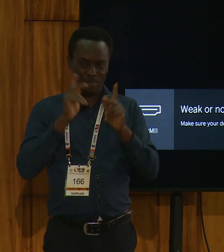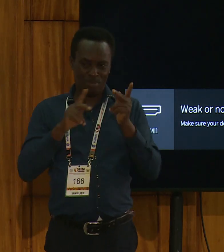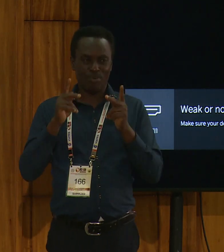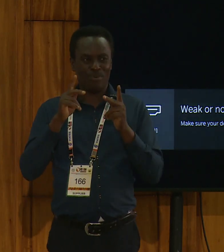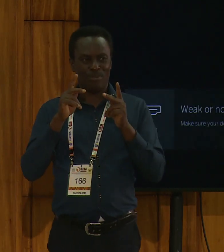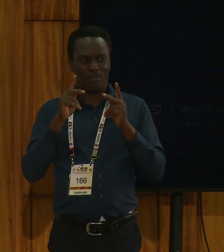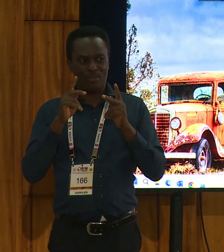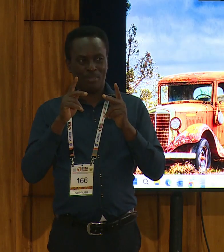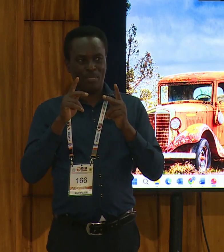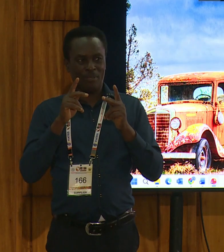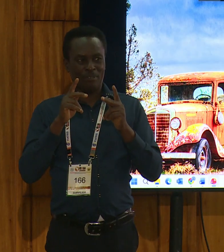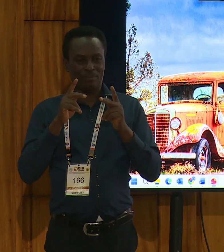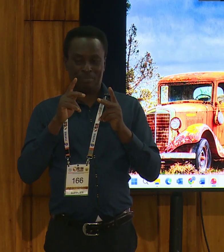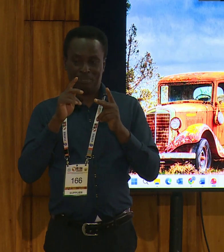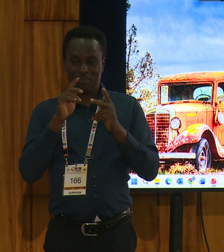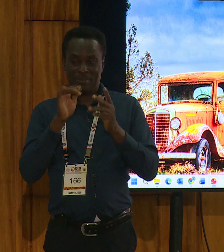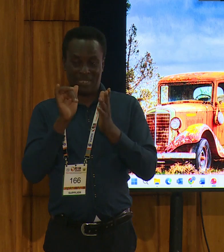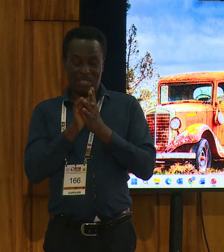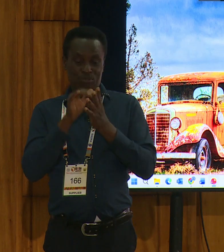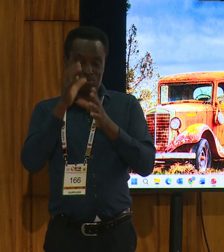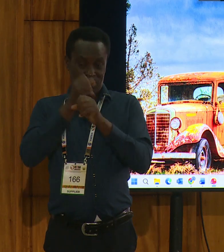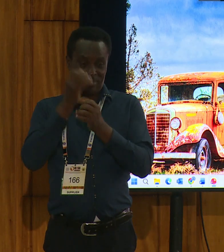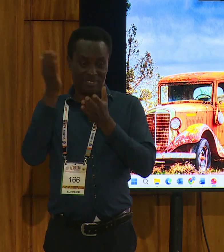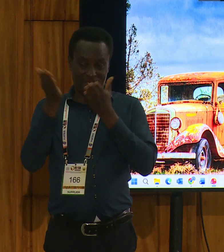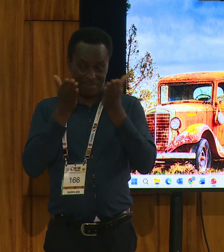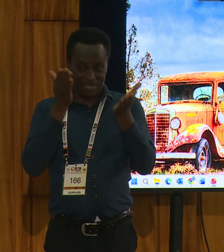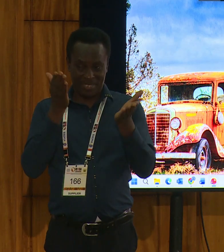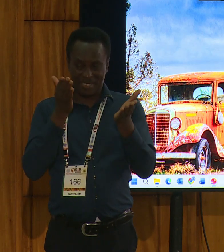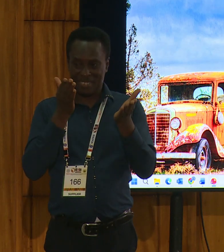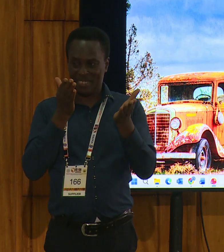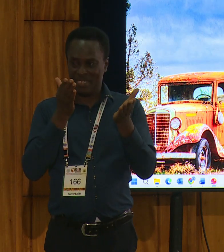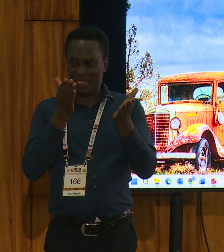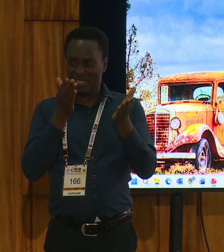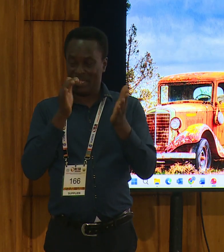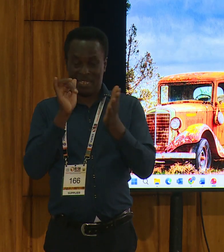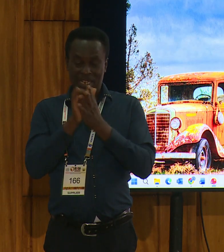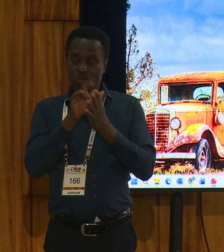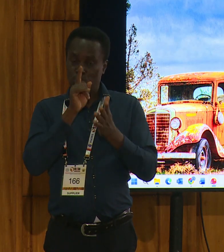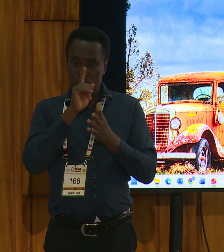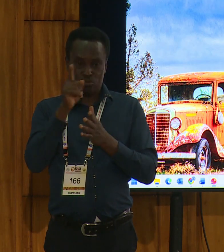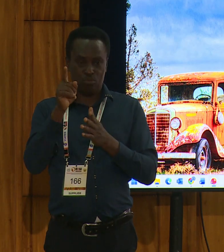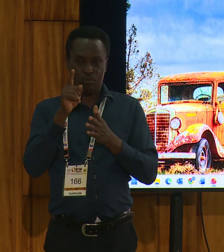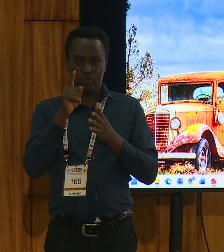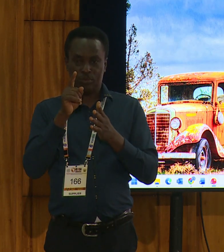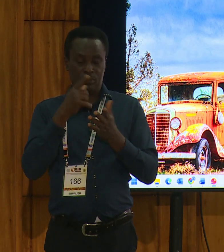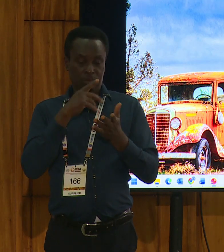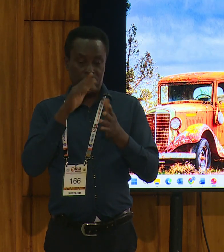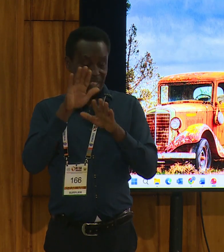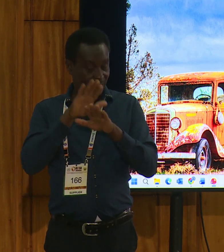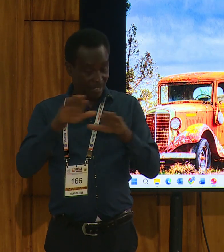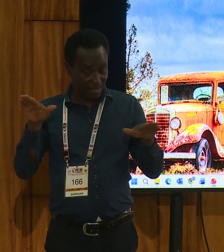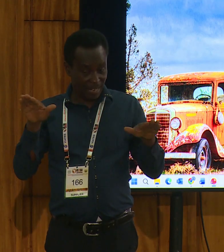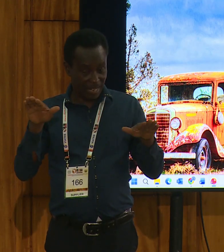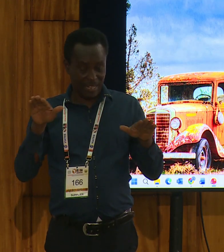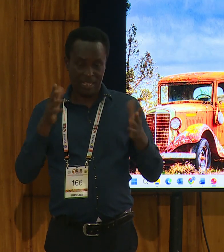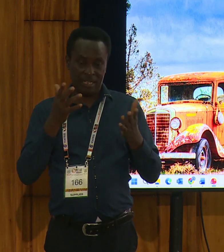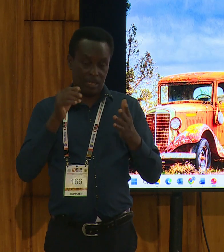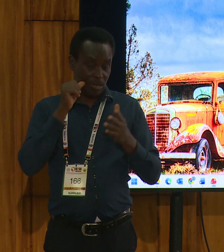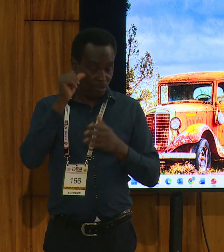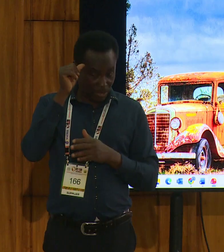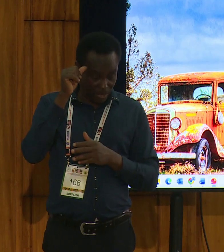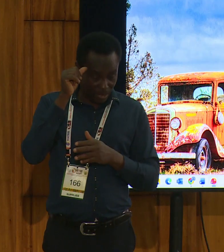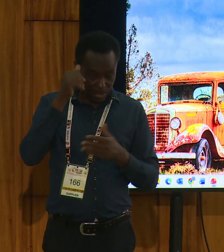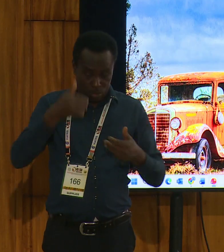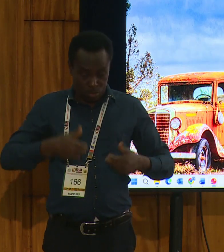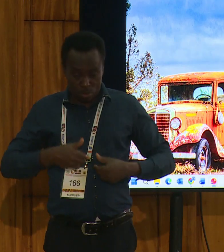directement dans le monitoring des services qui sont principalement ciblant les enfants, les adolescents,